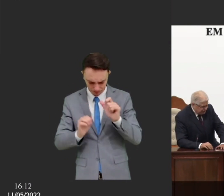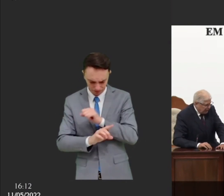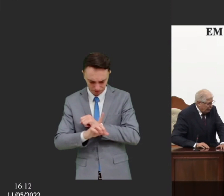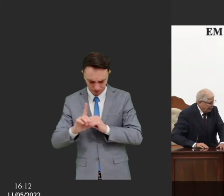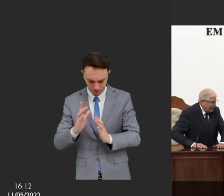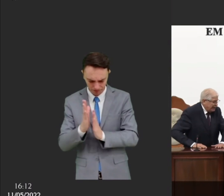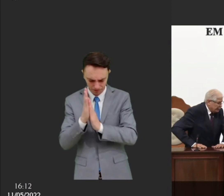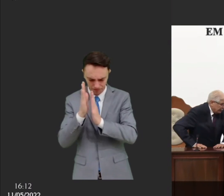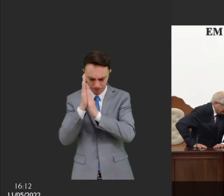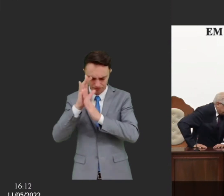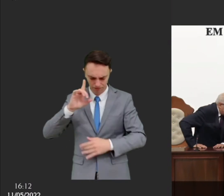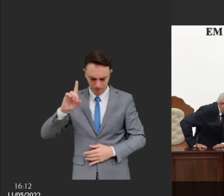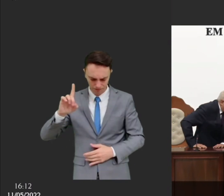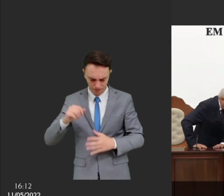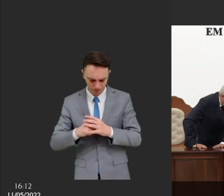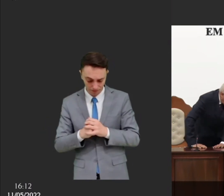Deus seja louvado.